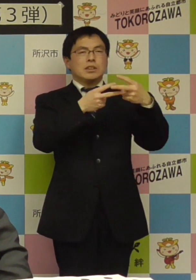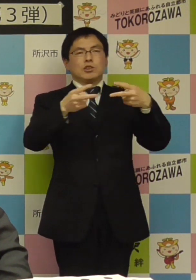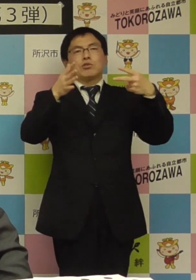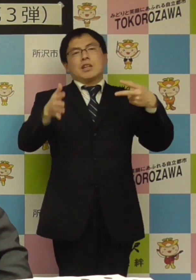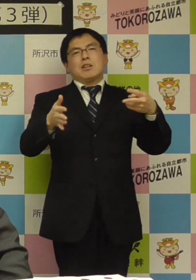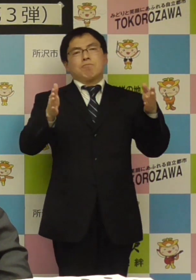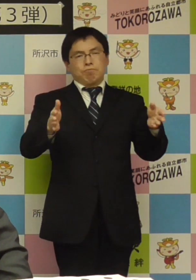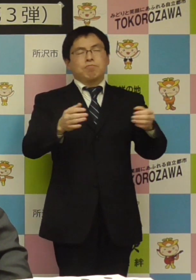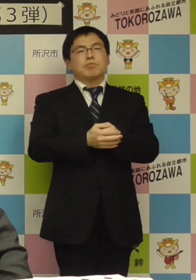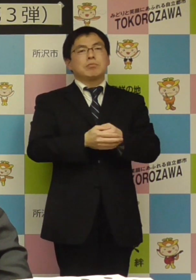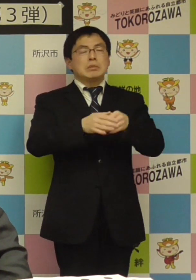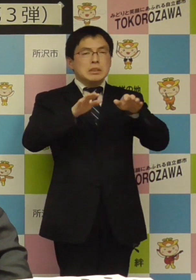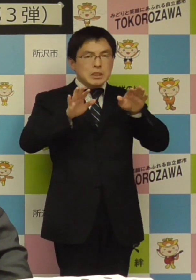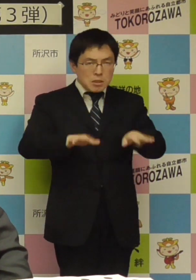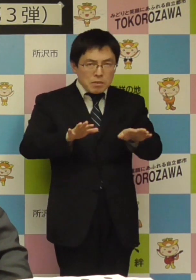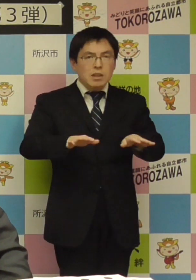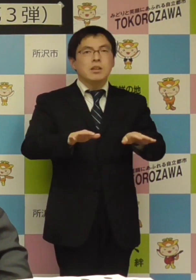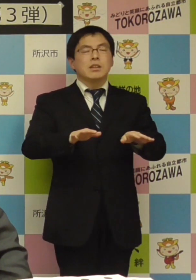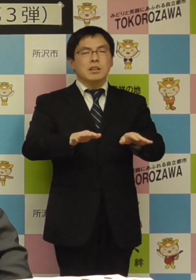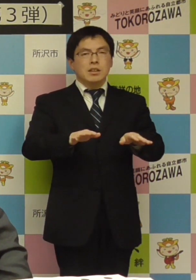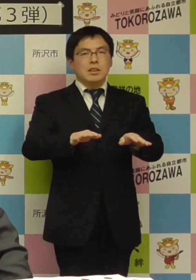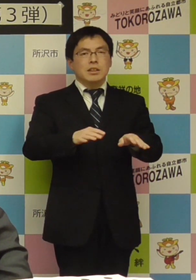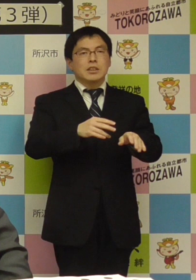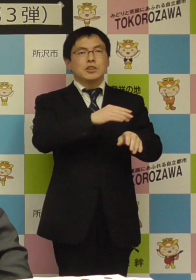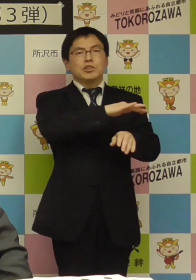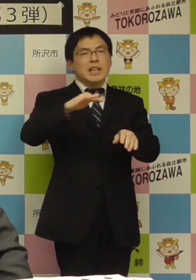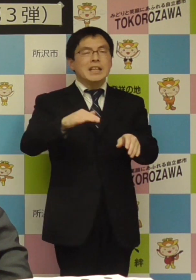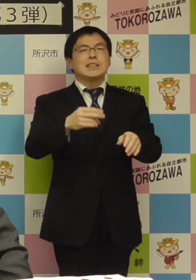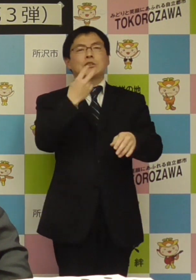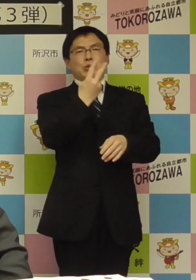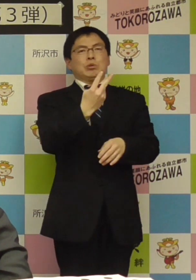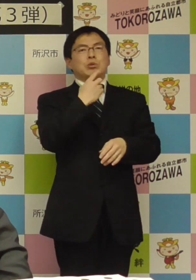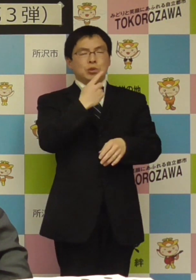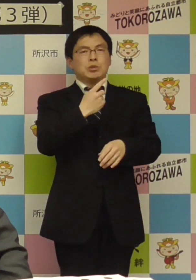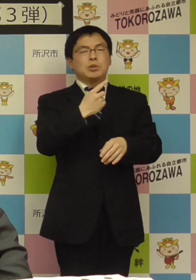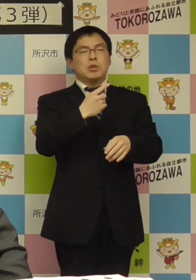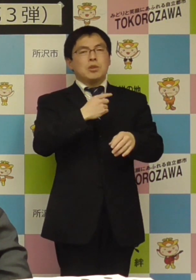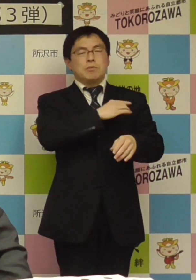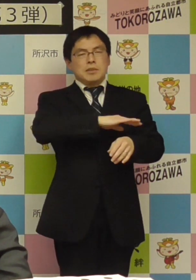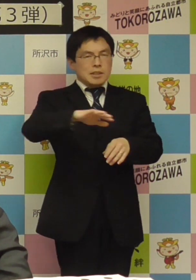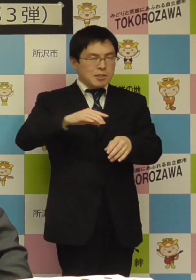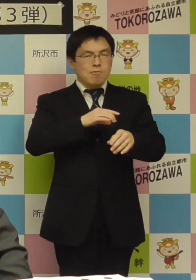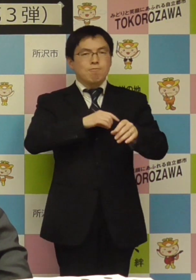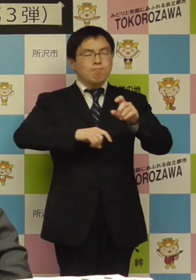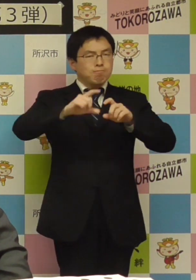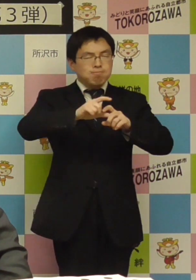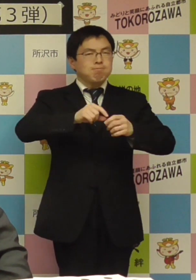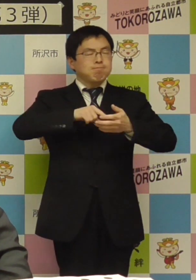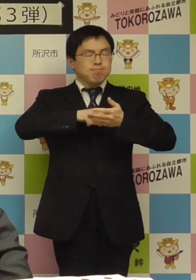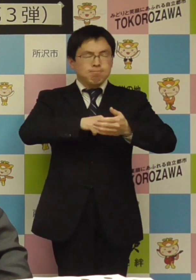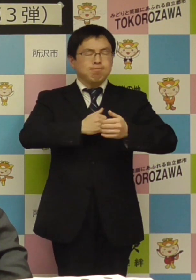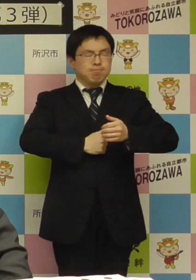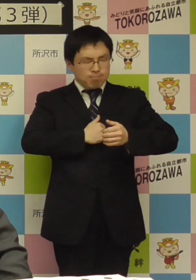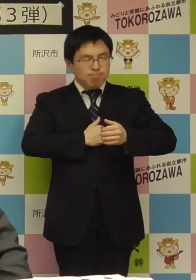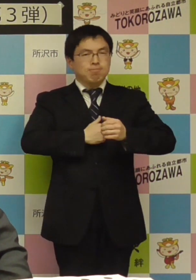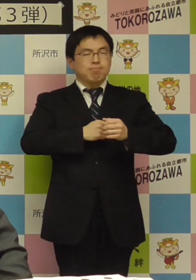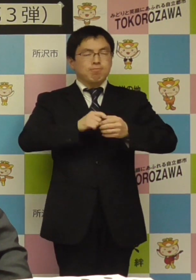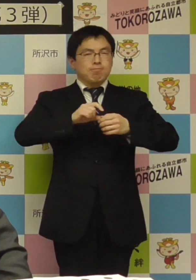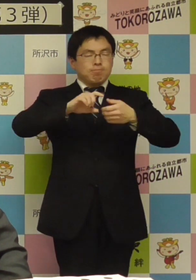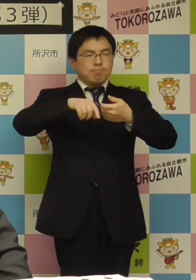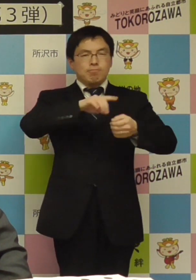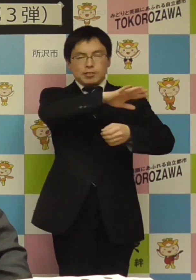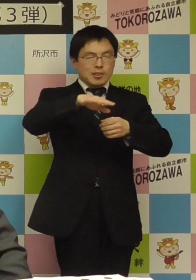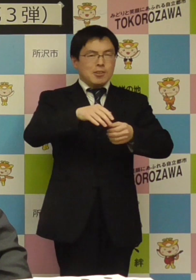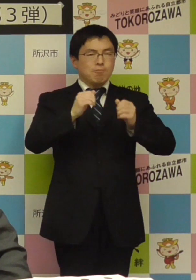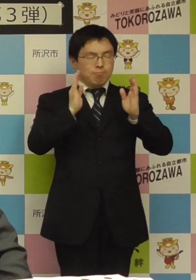ました。今がステージ2、もう一踏ん張り、もう一引き締めし